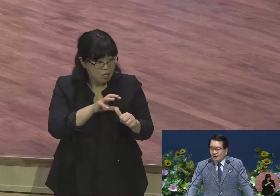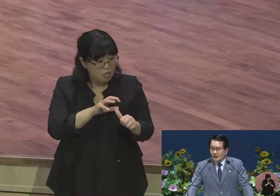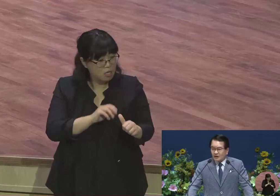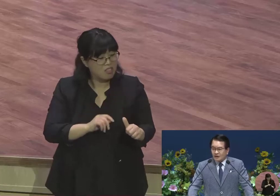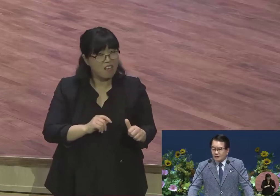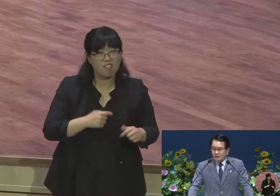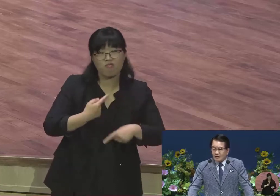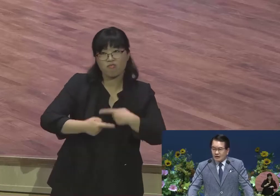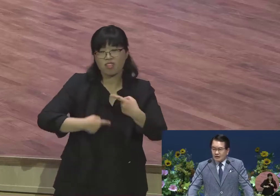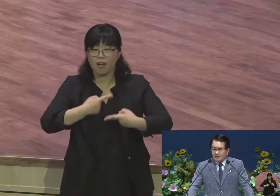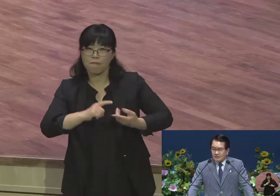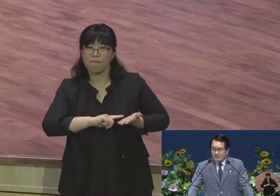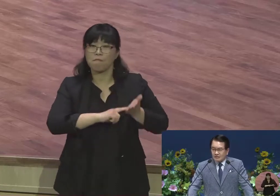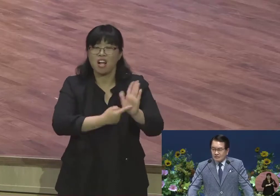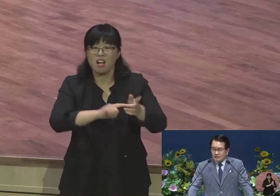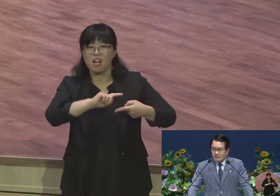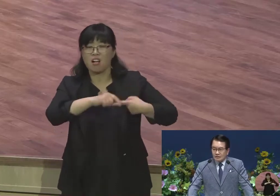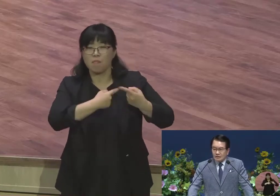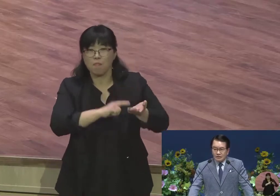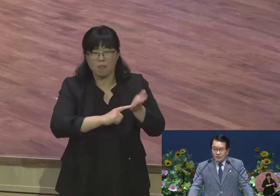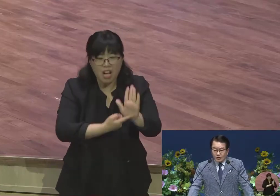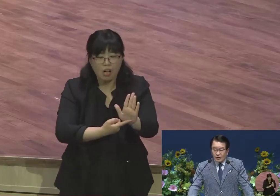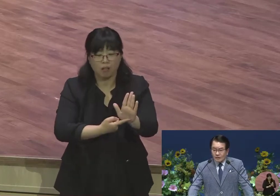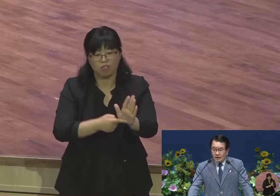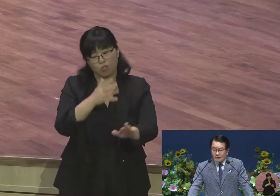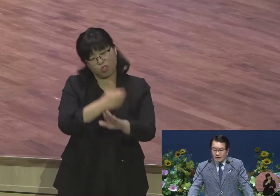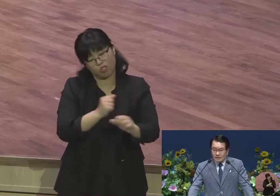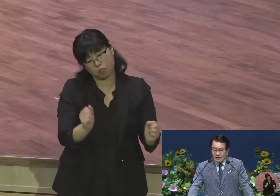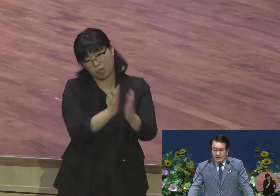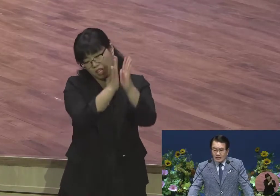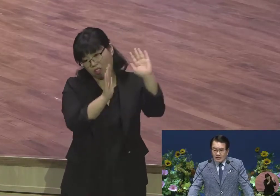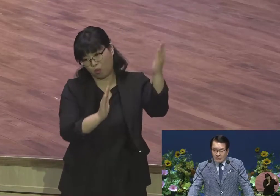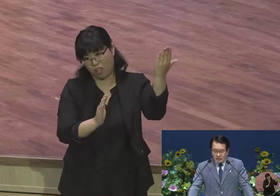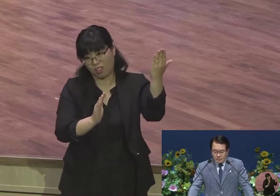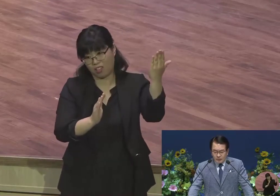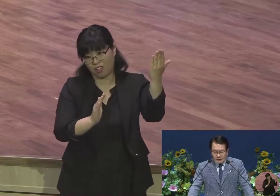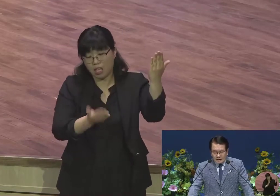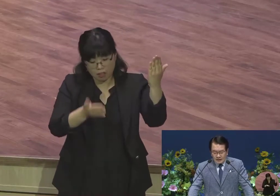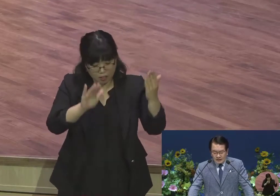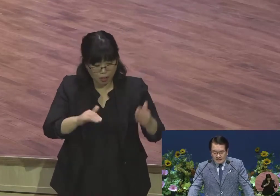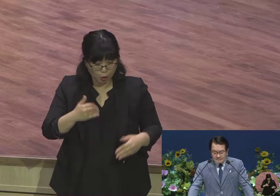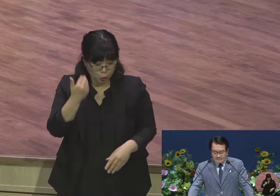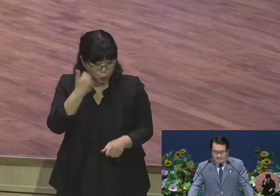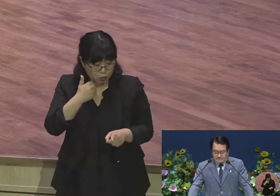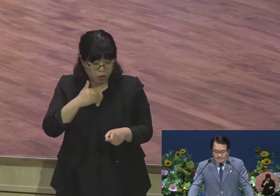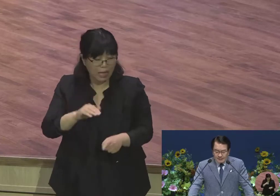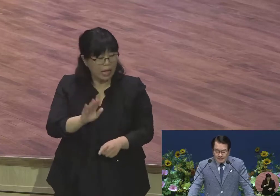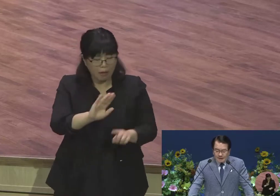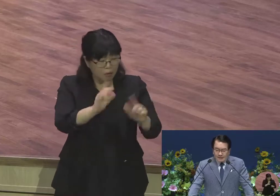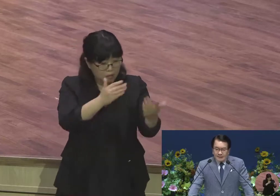번쩍 차리잖아요. 아 그렇구나. 그렇게 돌아오잖아요. 정신 차리잖아요. 흥분해 있다가